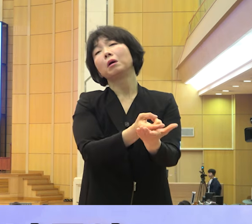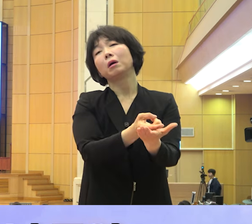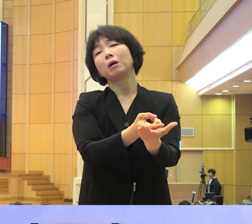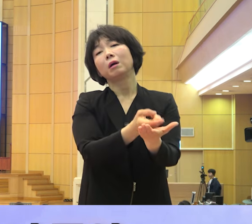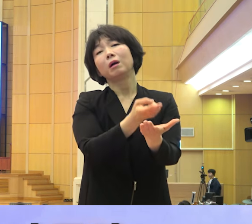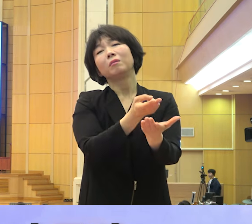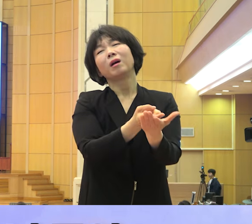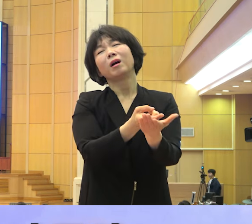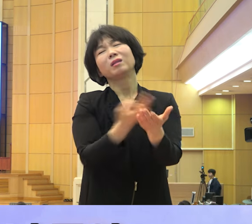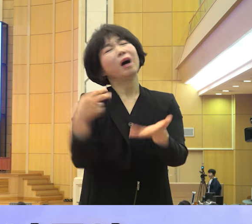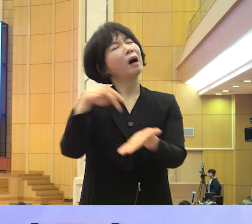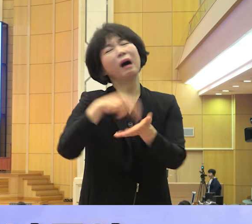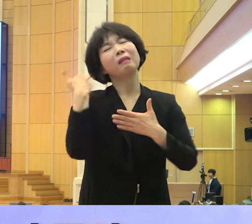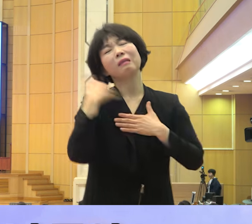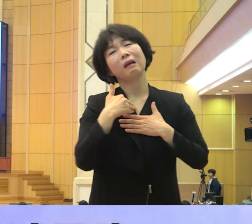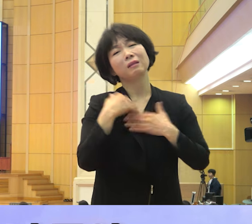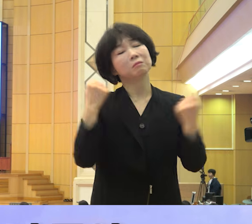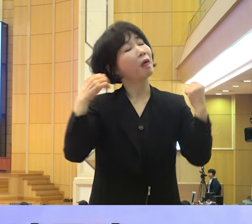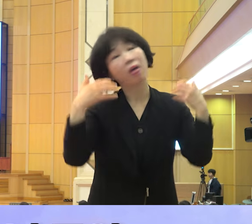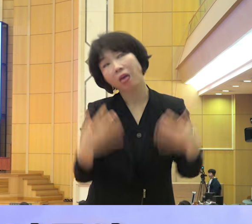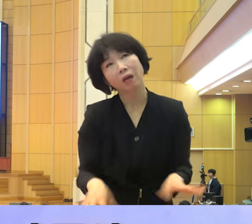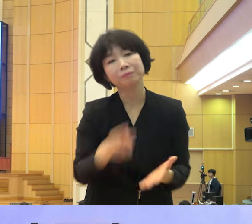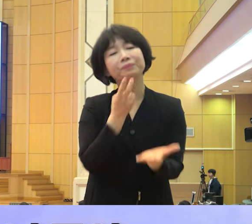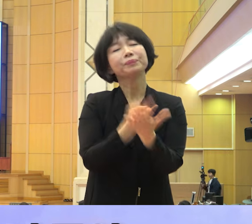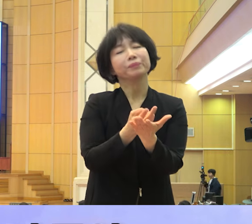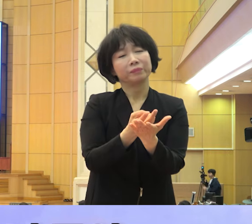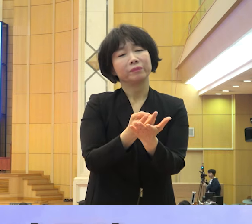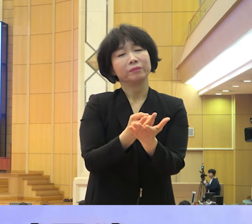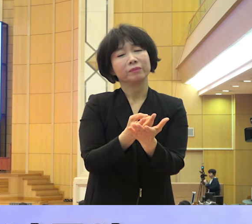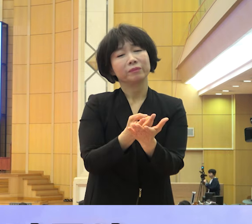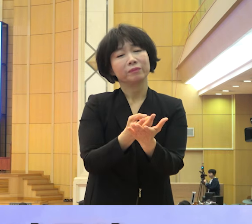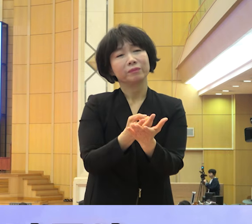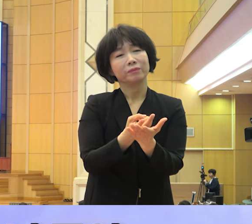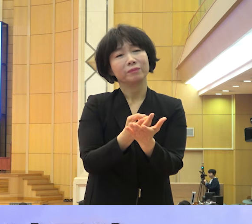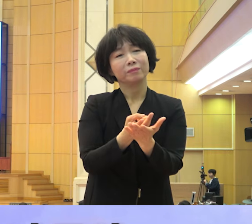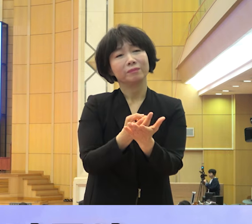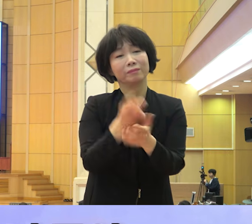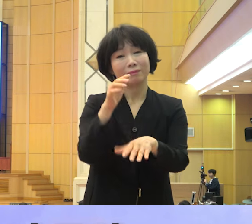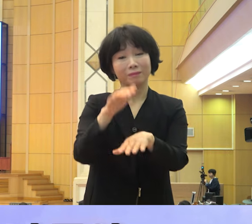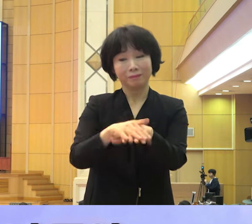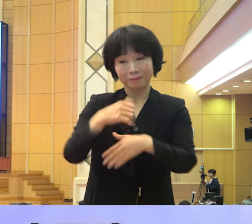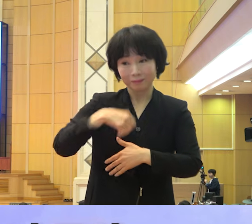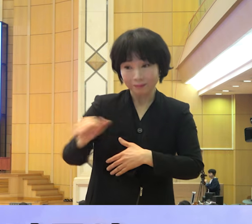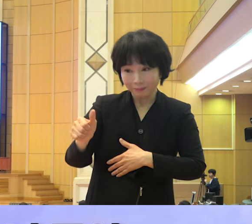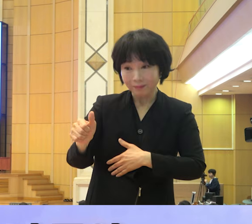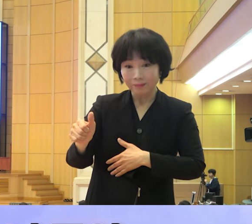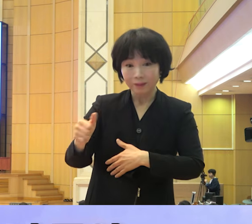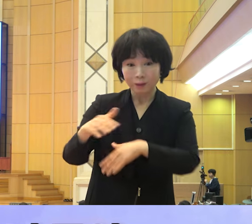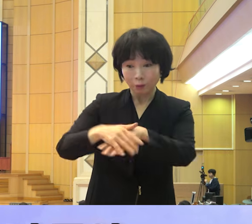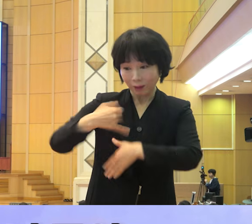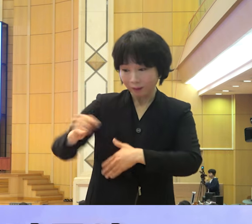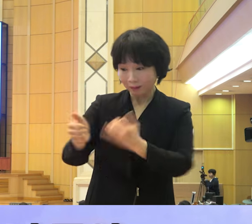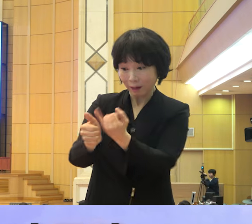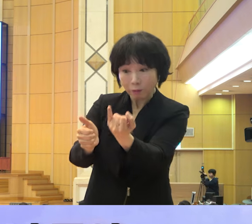사위를 맞이하면서 하는 말이 자네 의사가